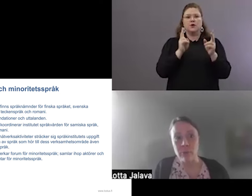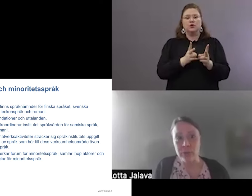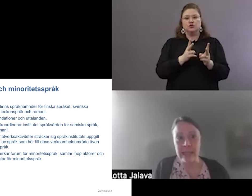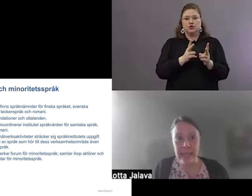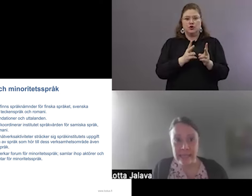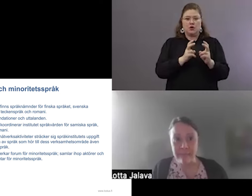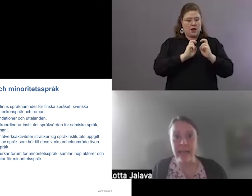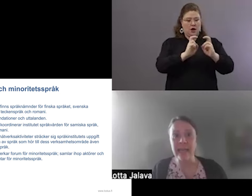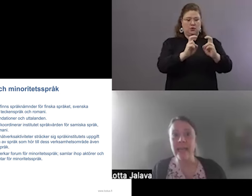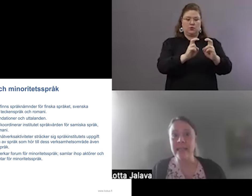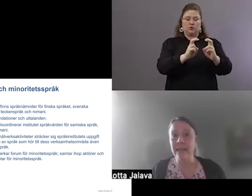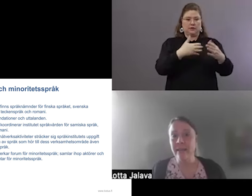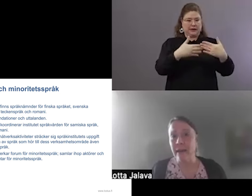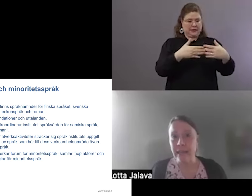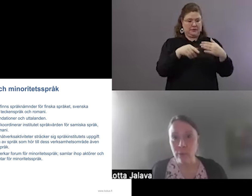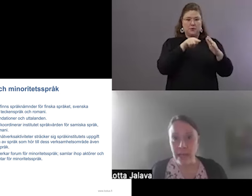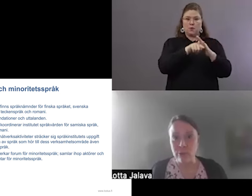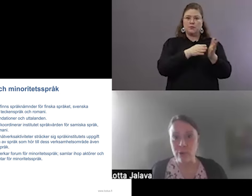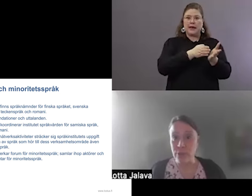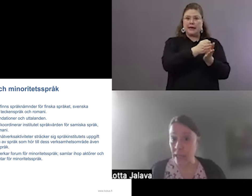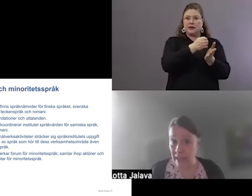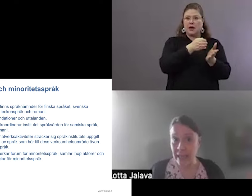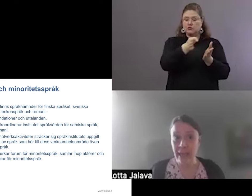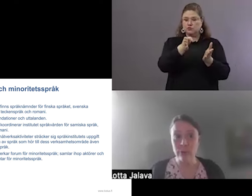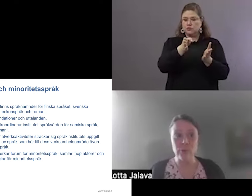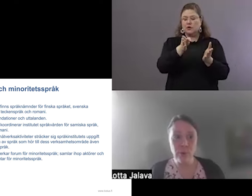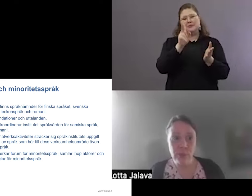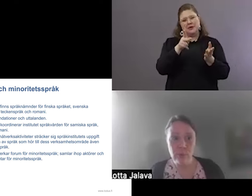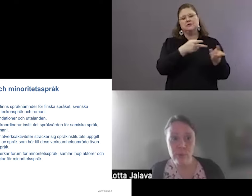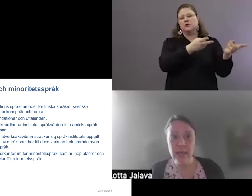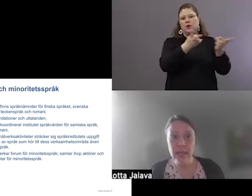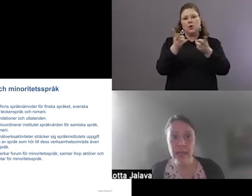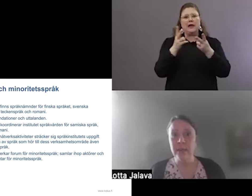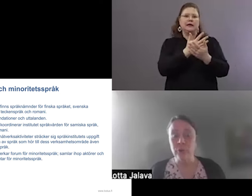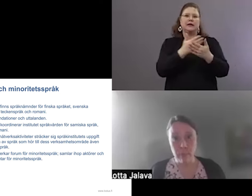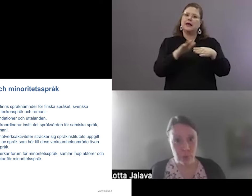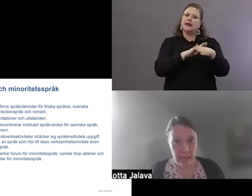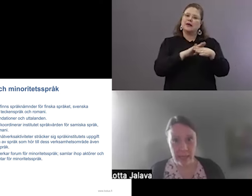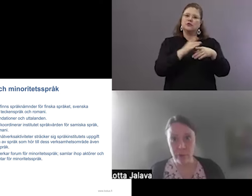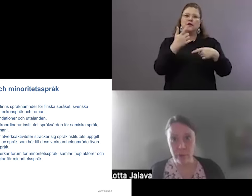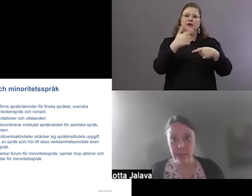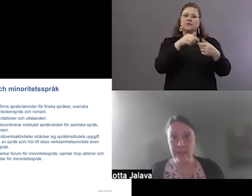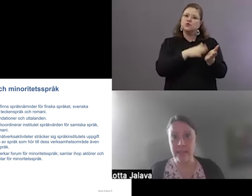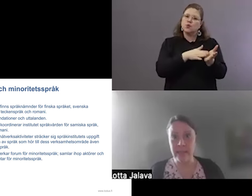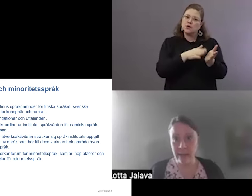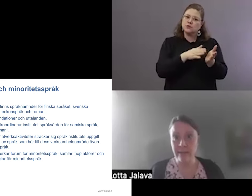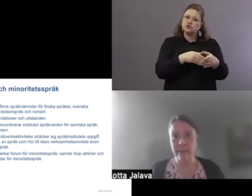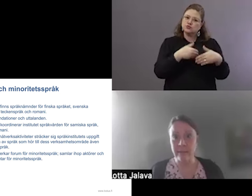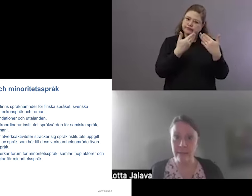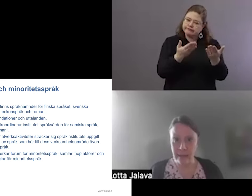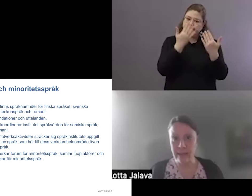mitkä on lautakuntien tehtäviä, niin näitä antaa yleisluontoisia kielenkäytön suosituksia, toki myös